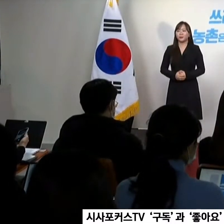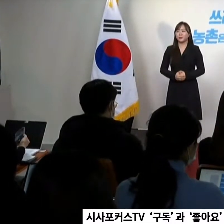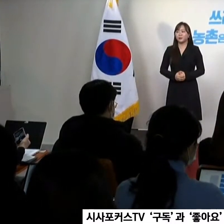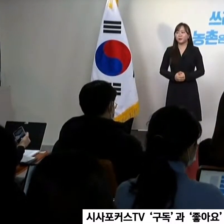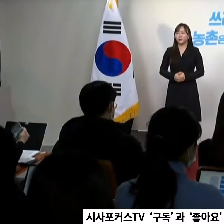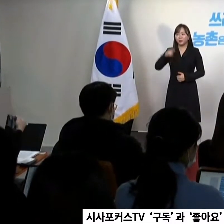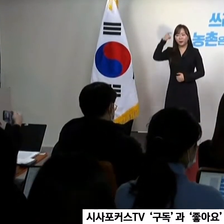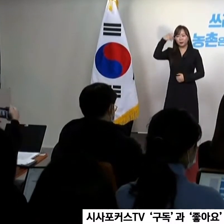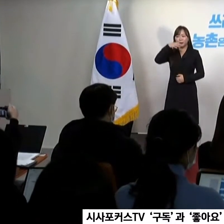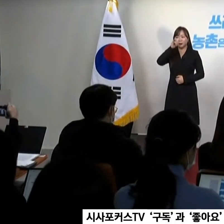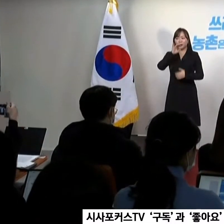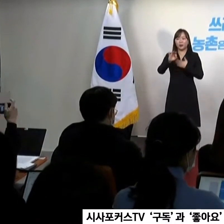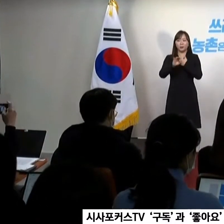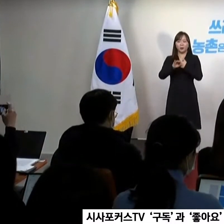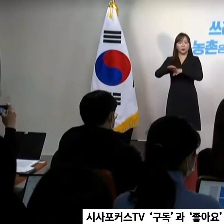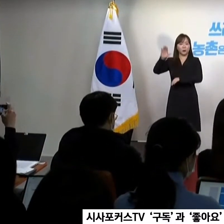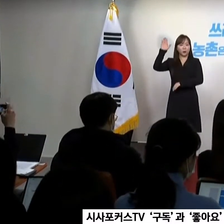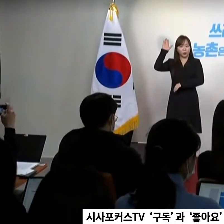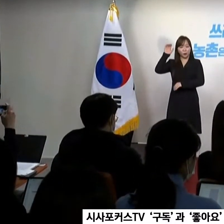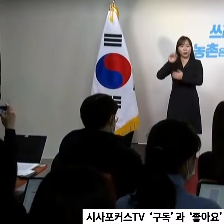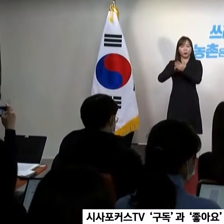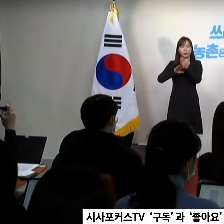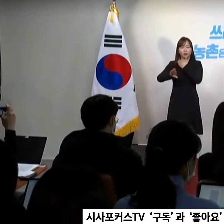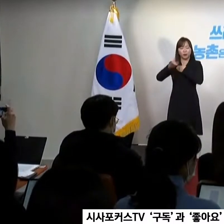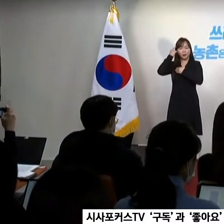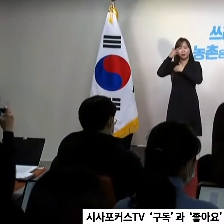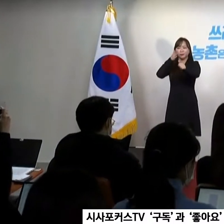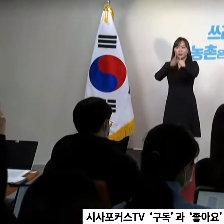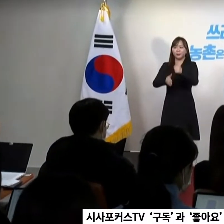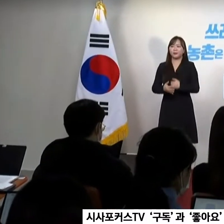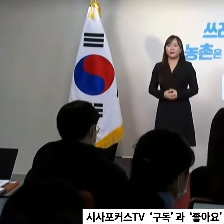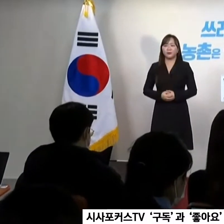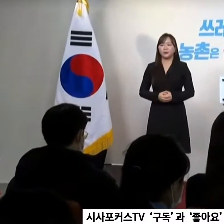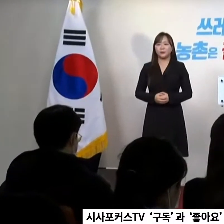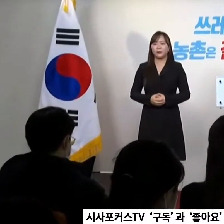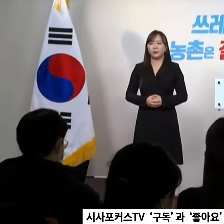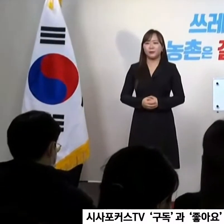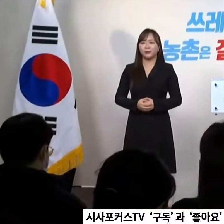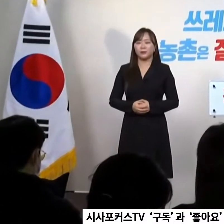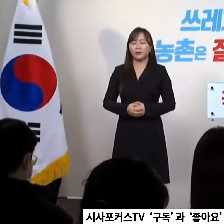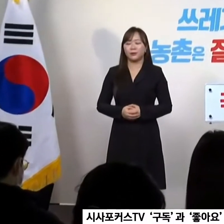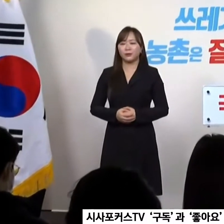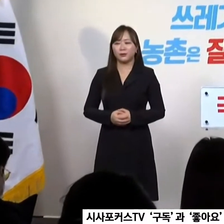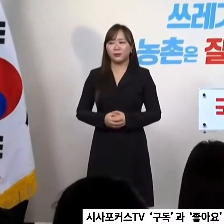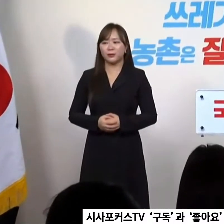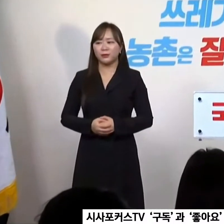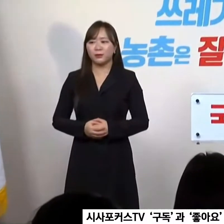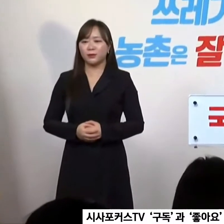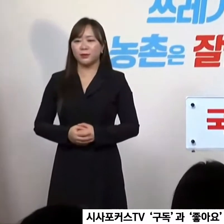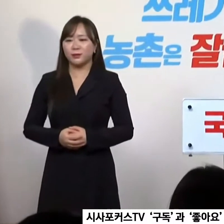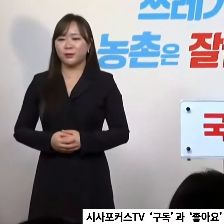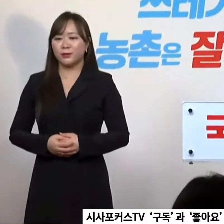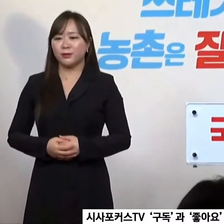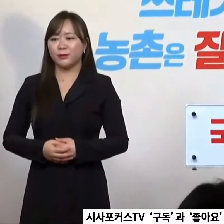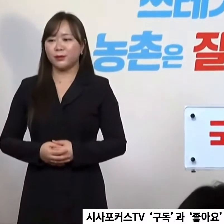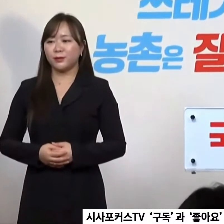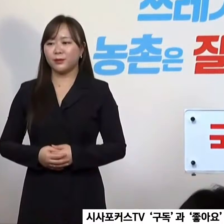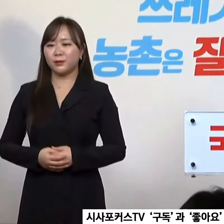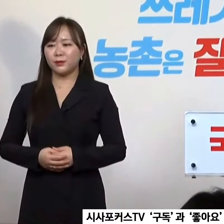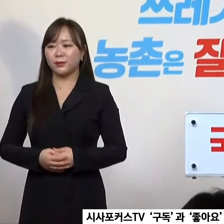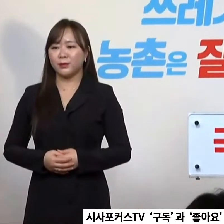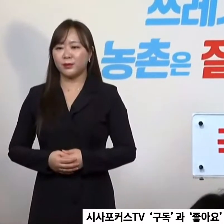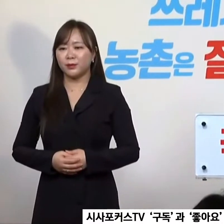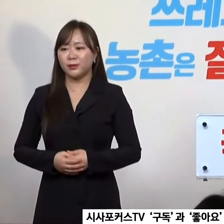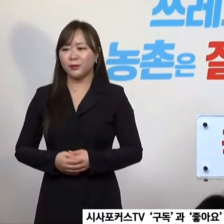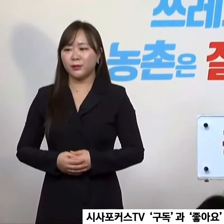질문이 있으신 기자님께서는 손을 들고 발언해 주시기 바랍니다. 네. 네, 저 비스앤뉴스 김여빈